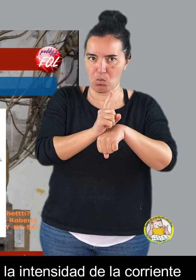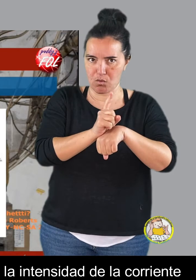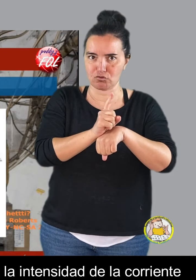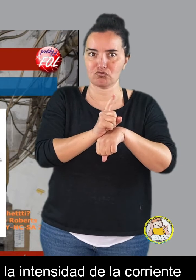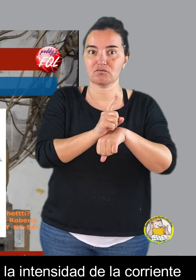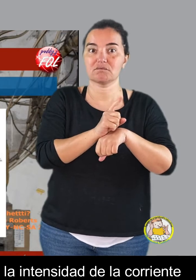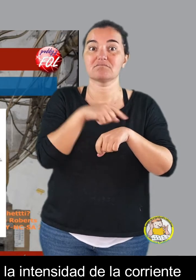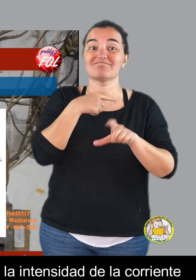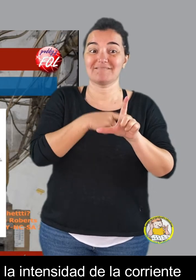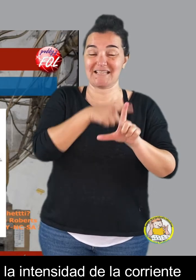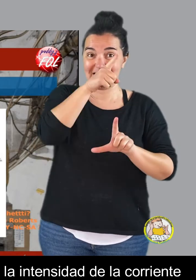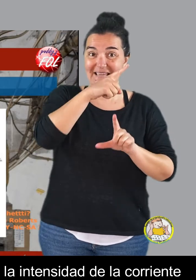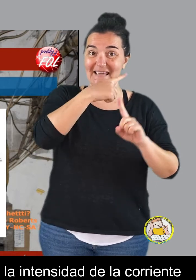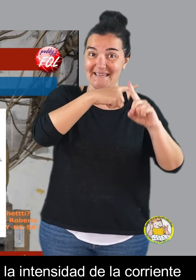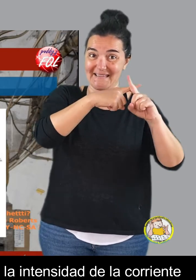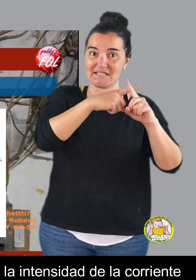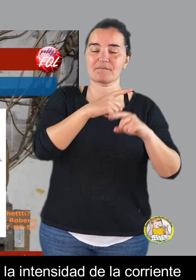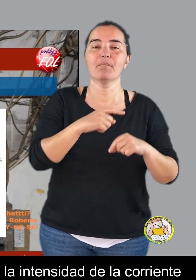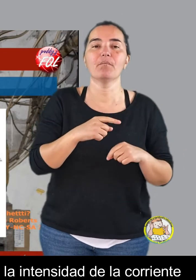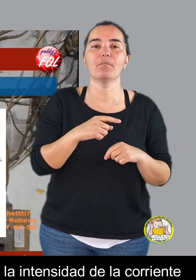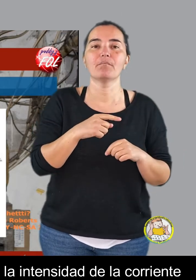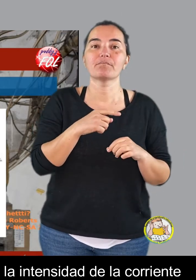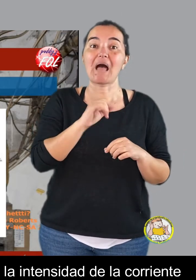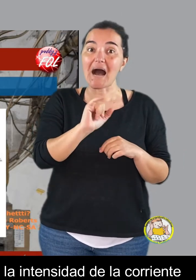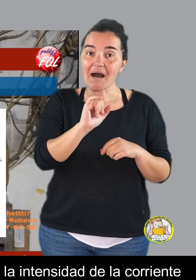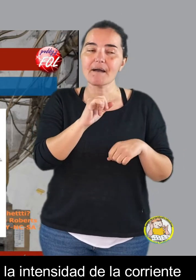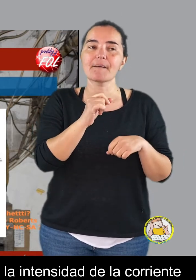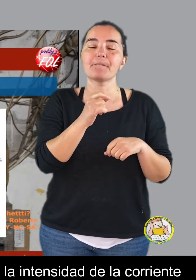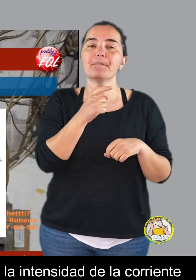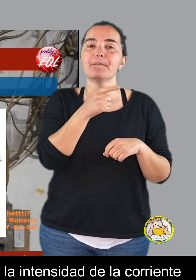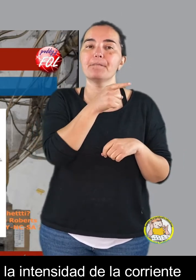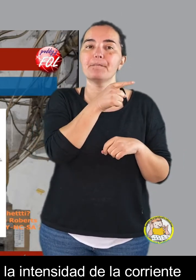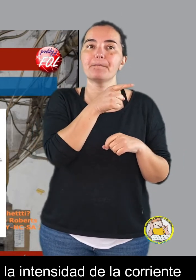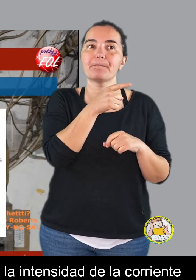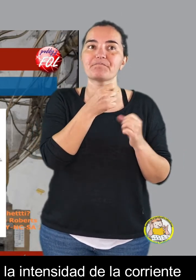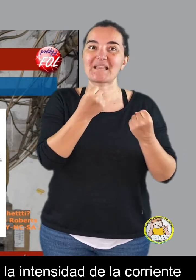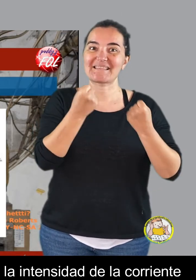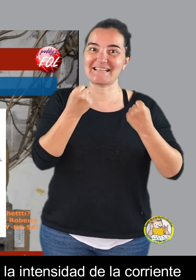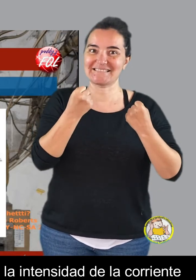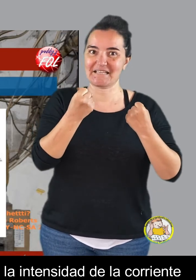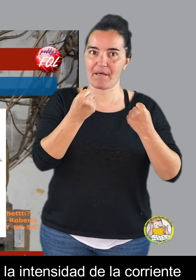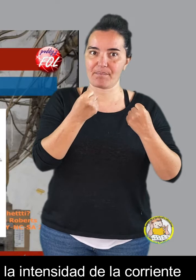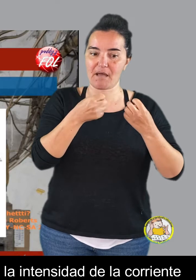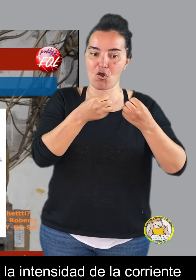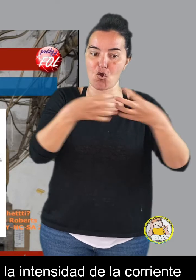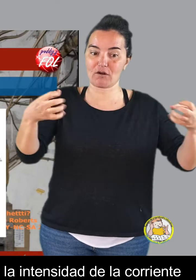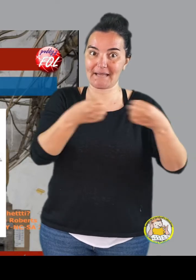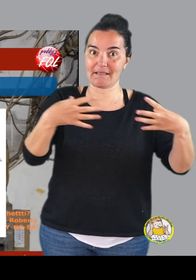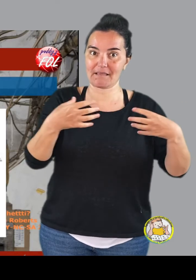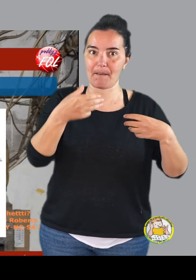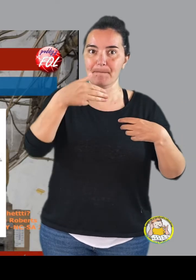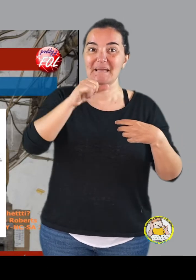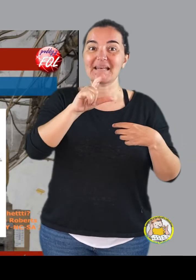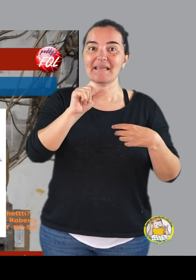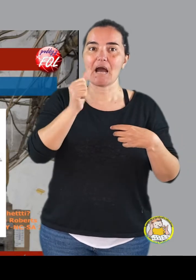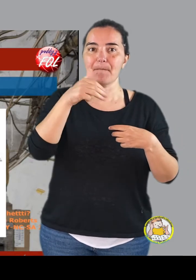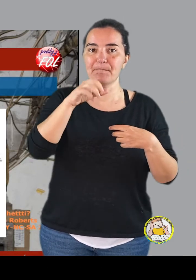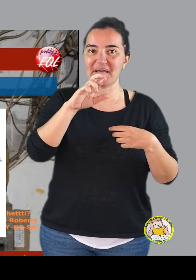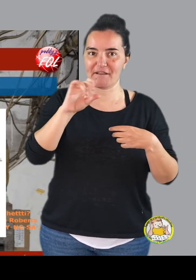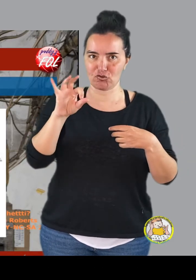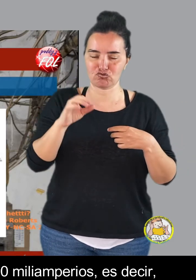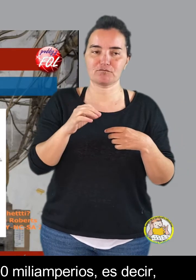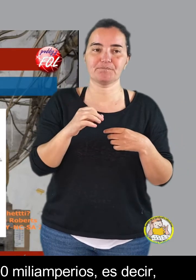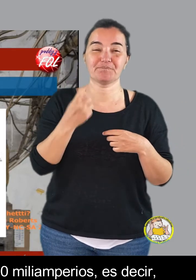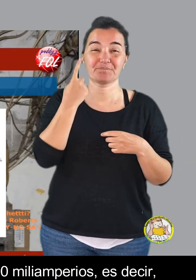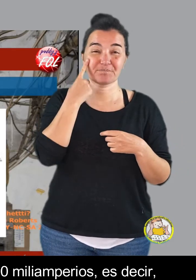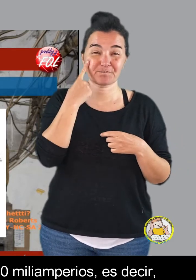milisegundos y en el eje de X o abscisas aparece representada la intensidad de la corriente en